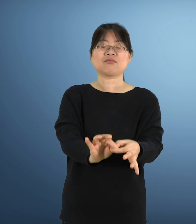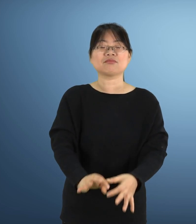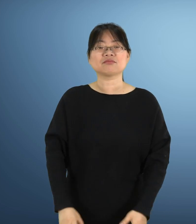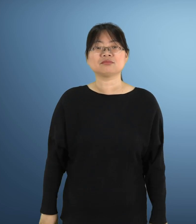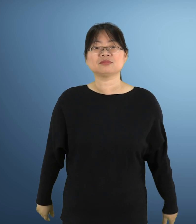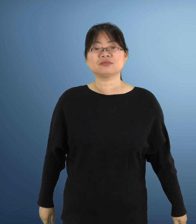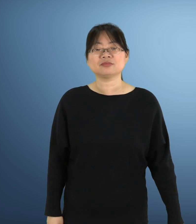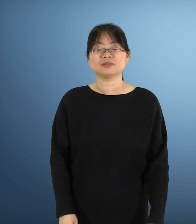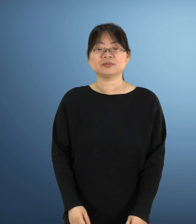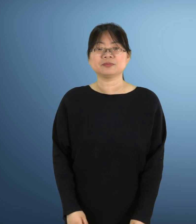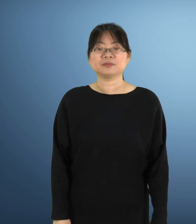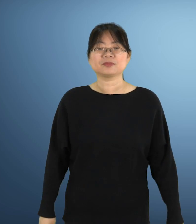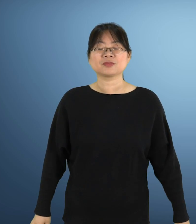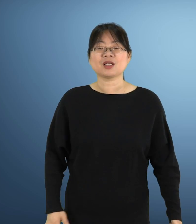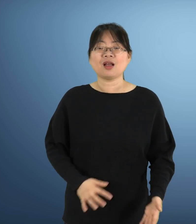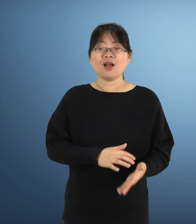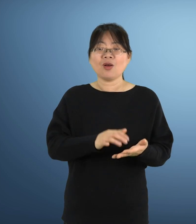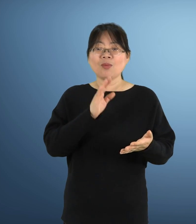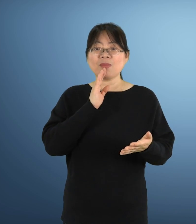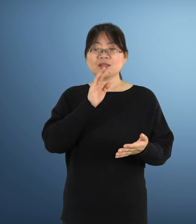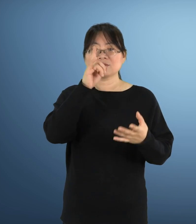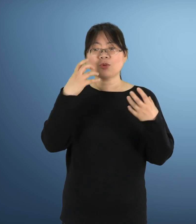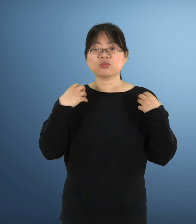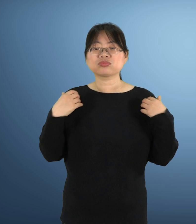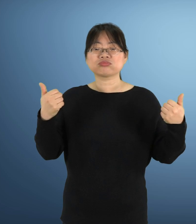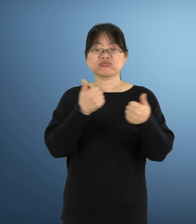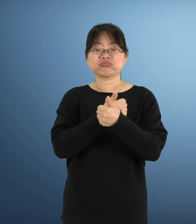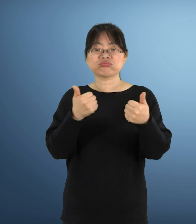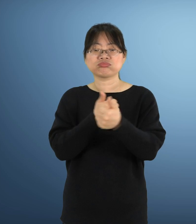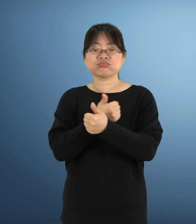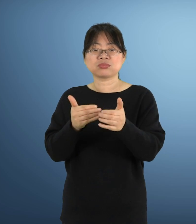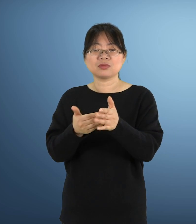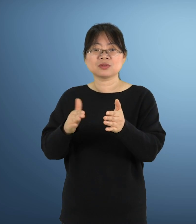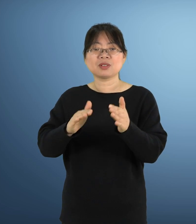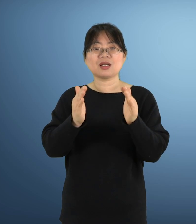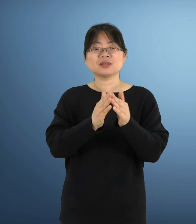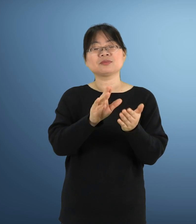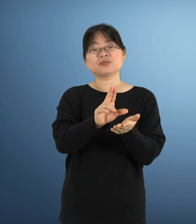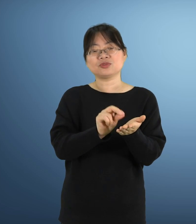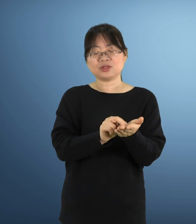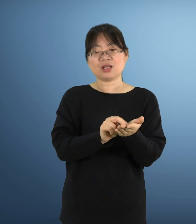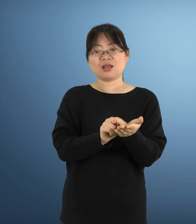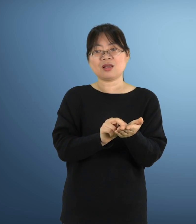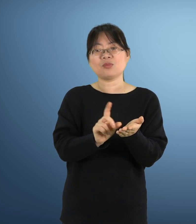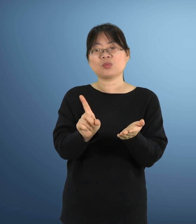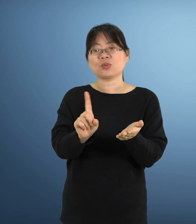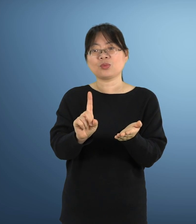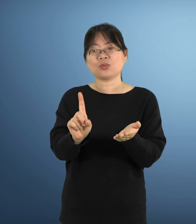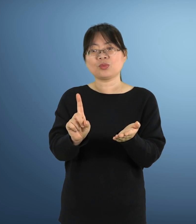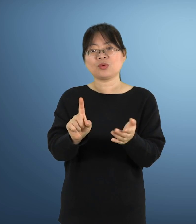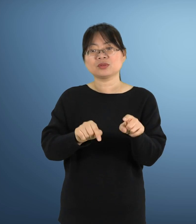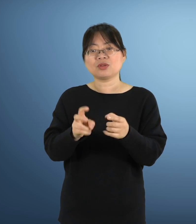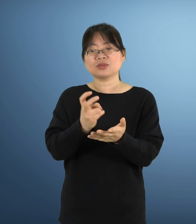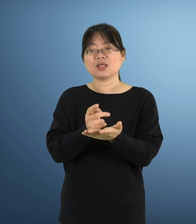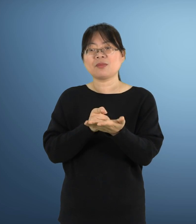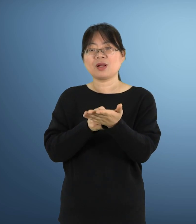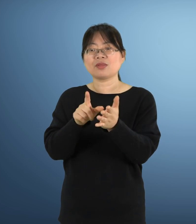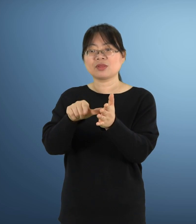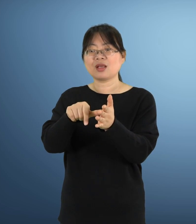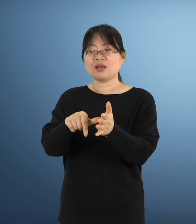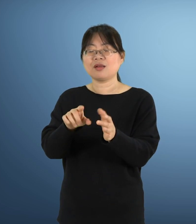40년을 못 잡습니다. 수많은 정권이 들어서고 바뀌었지만 이 부동산 정책이 나올 때마다